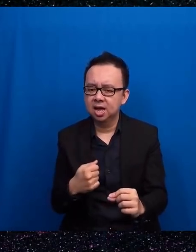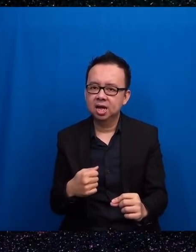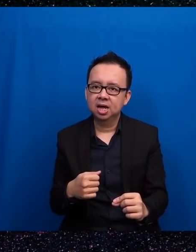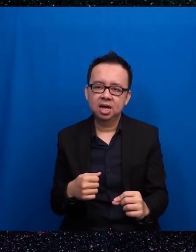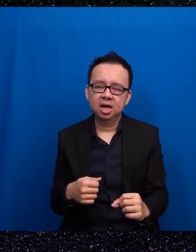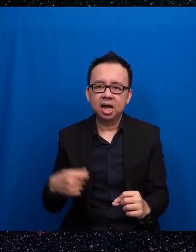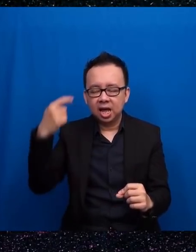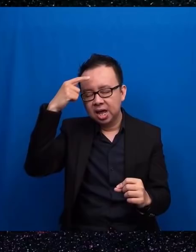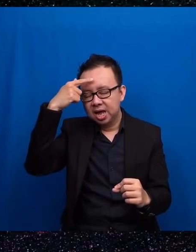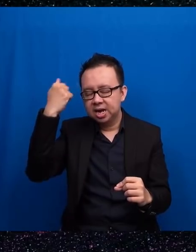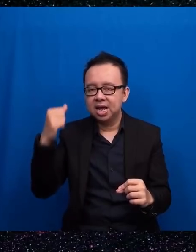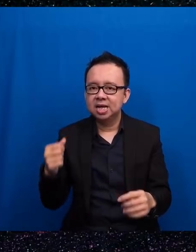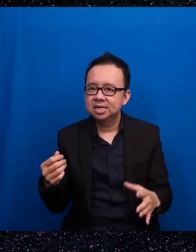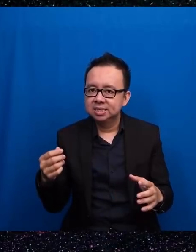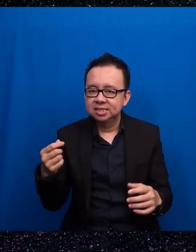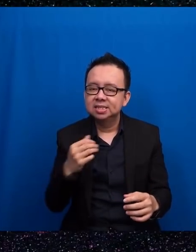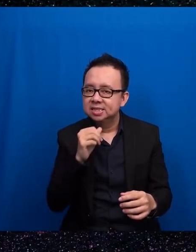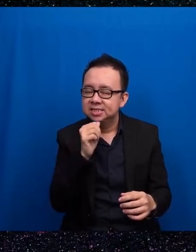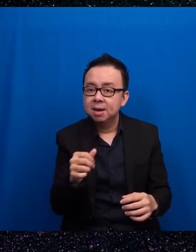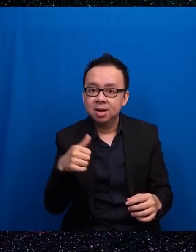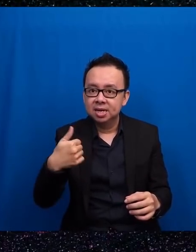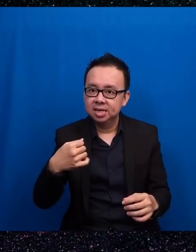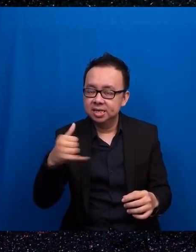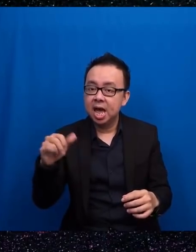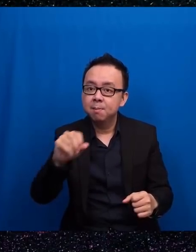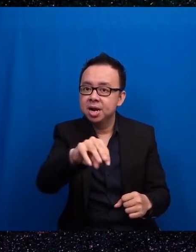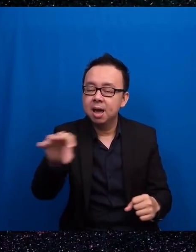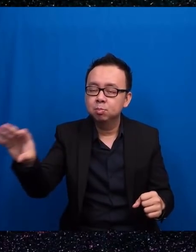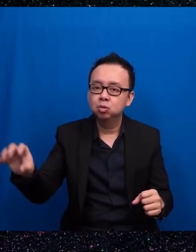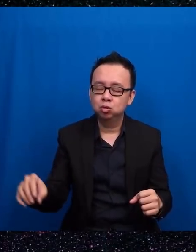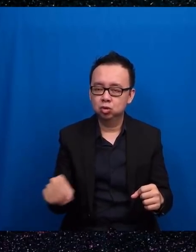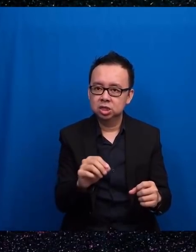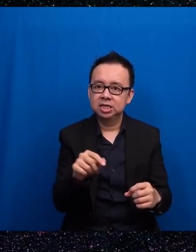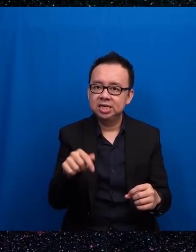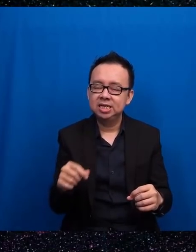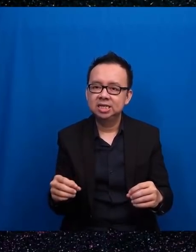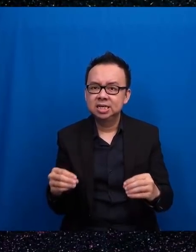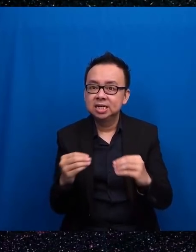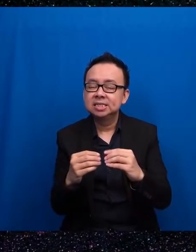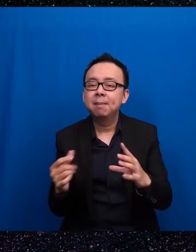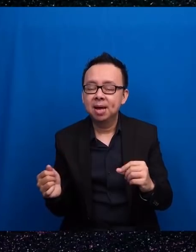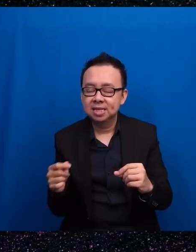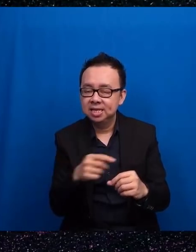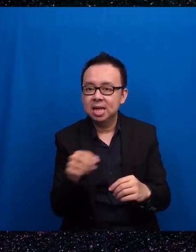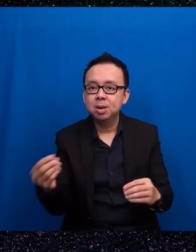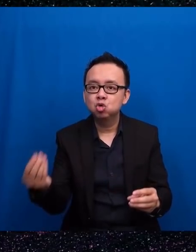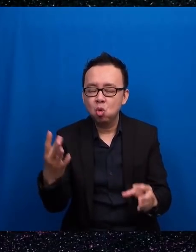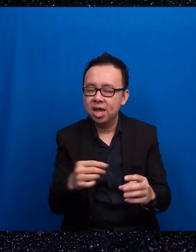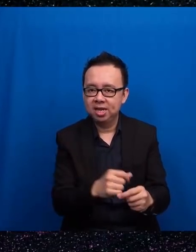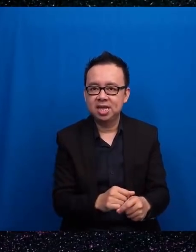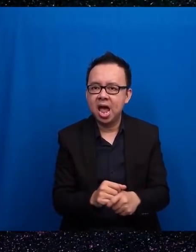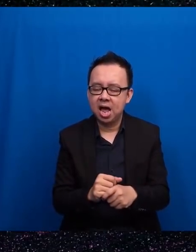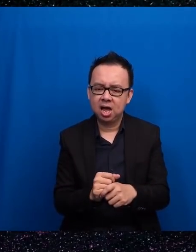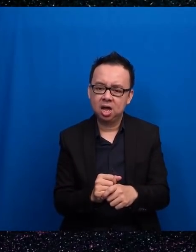Sebab barang siapa menabur saat sabat, dia akan menuai saat kerja. Sabat adalah masa